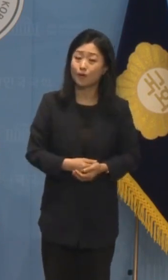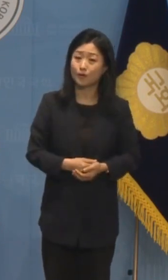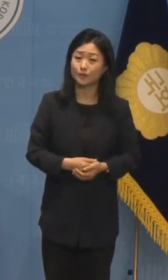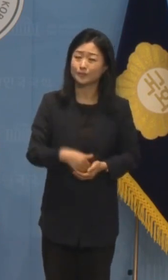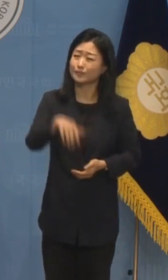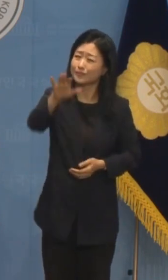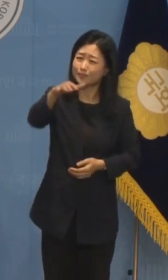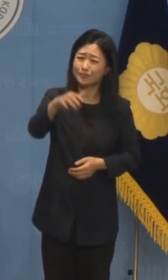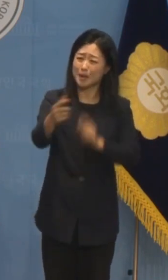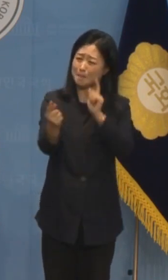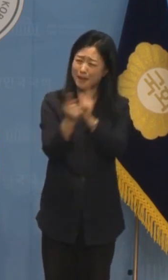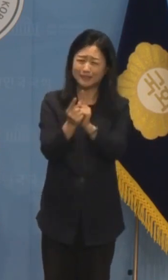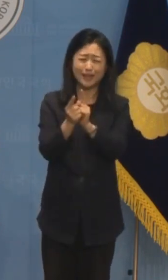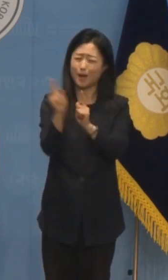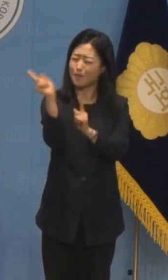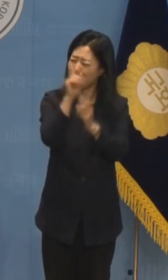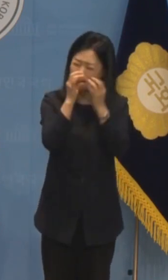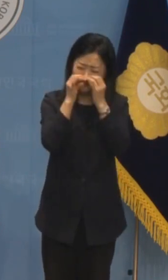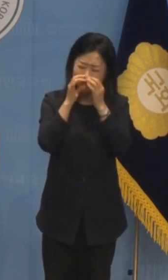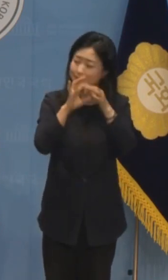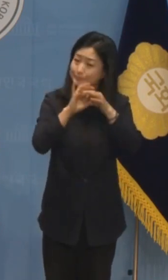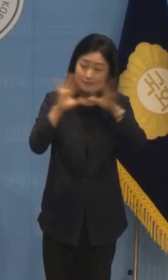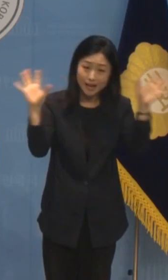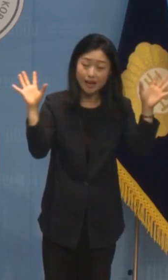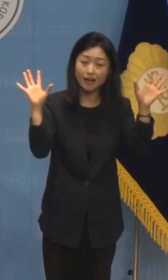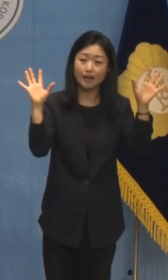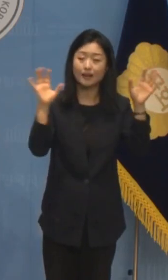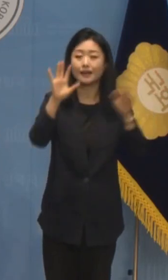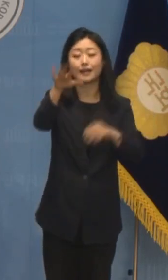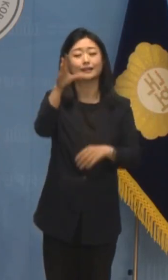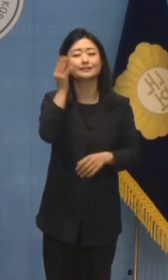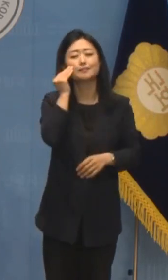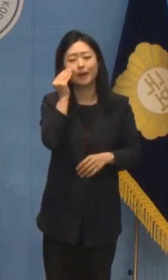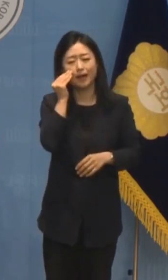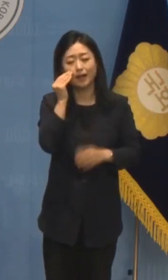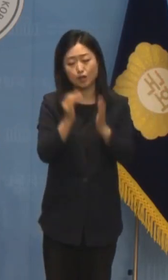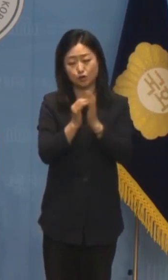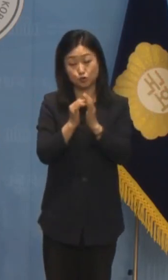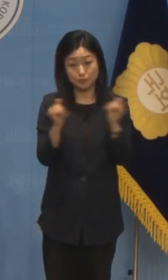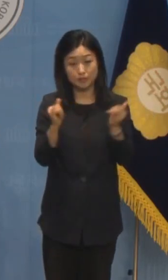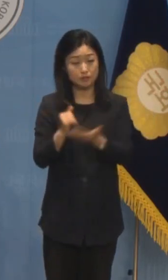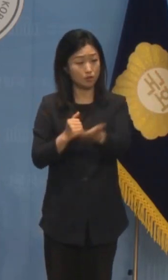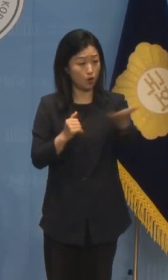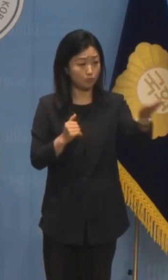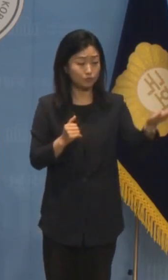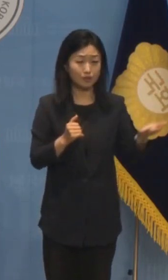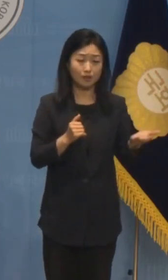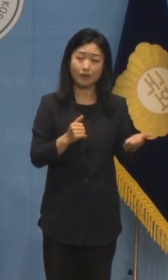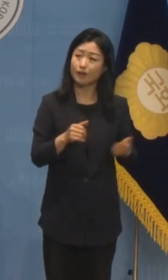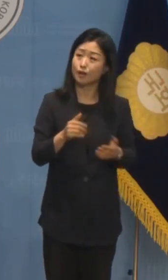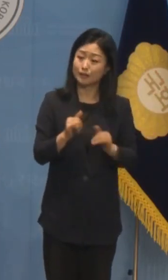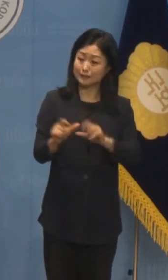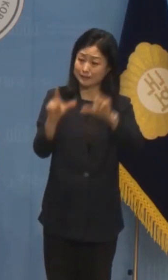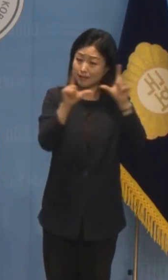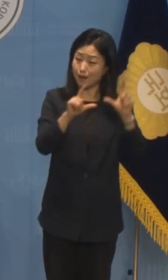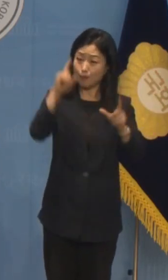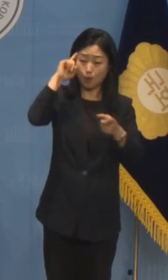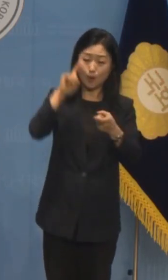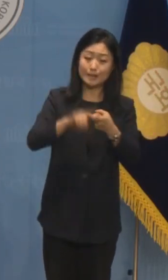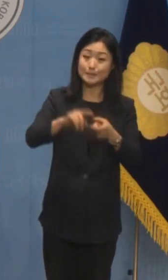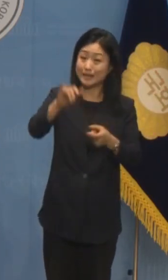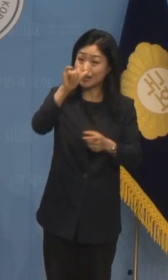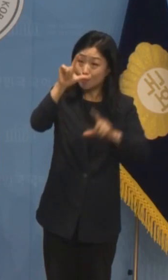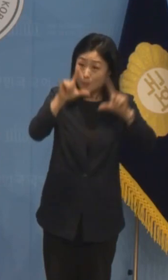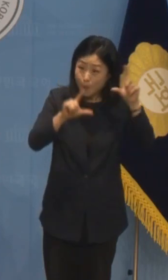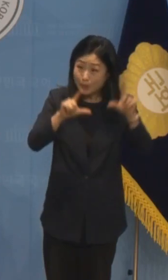독대든 쌍대든 다대든 뭐 어떤 식의 만남이 됐든 국민께 저 사람들이 우리 삶에 관심은 있구나